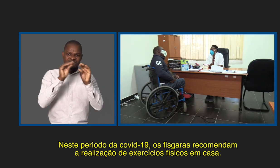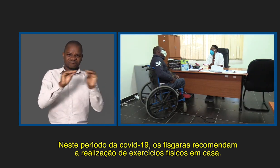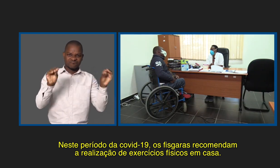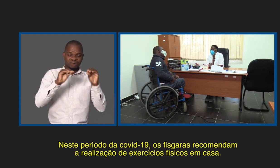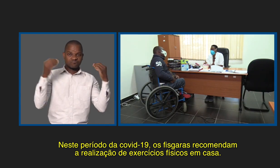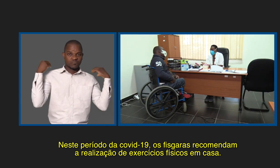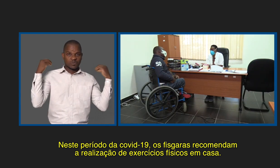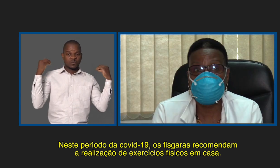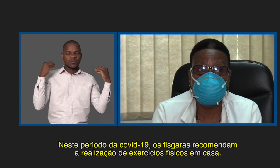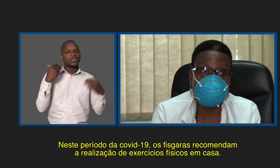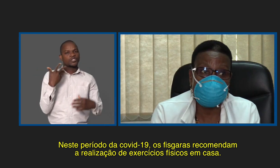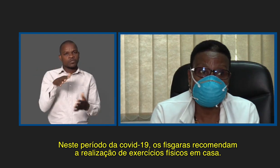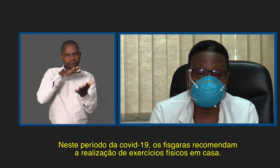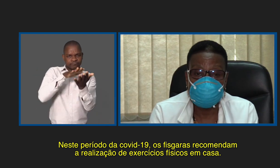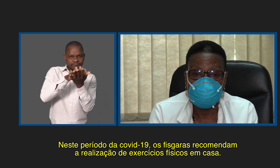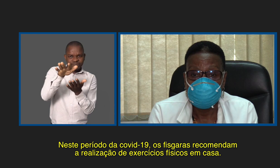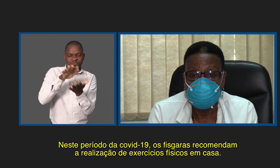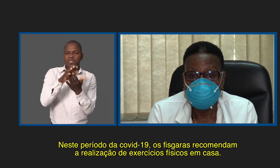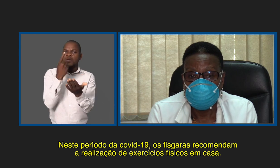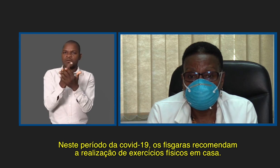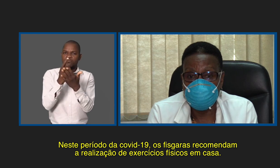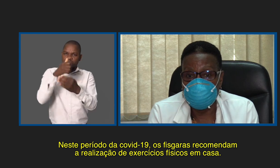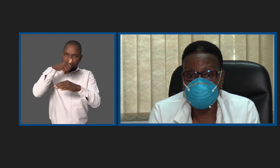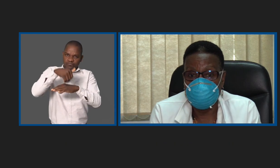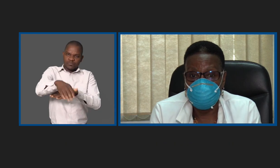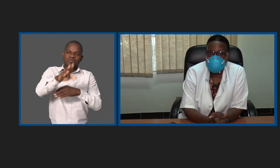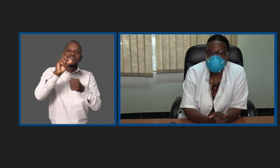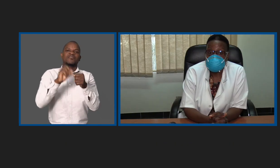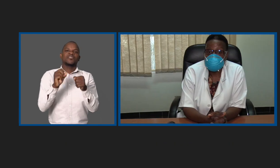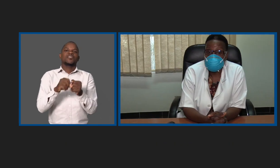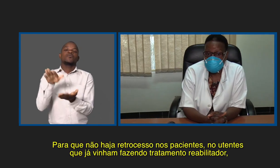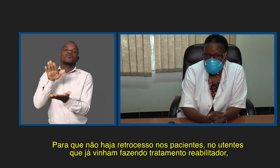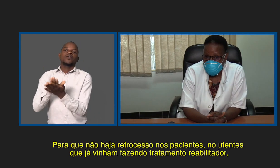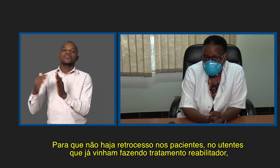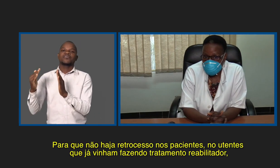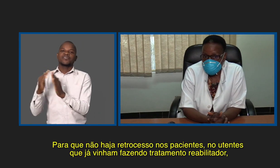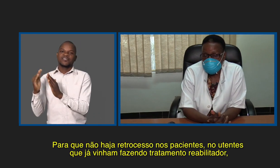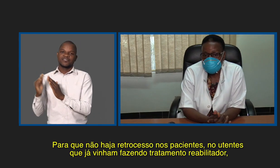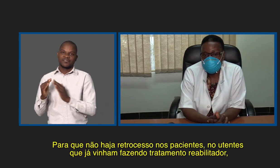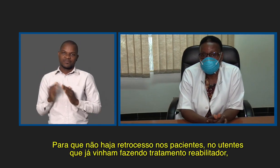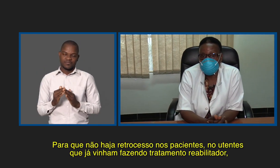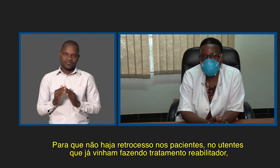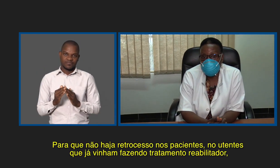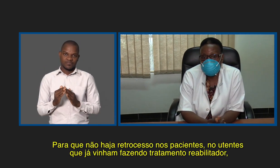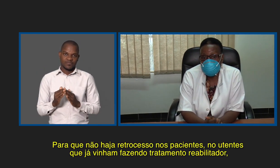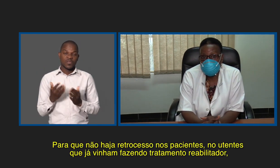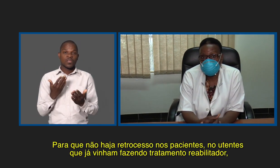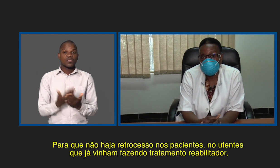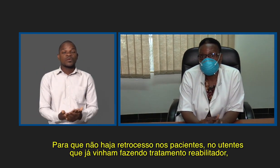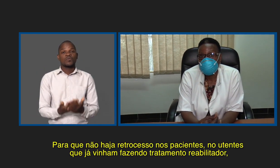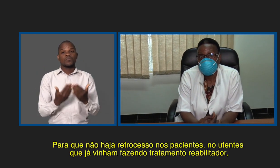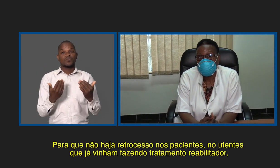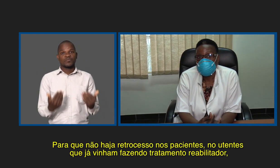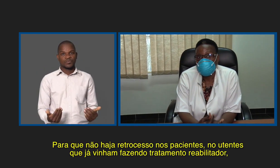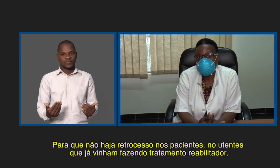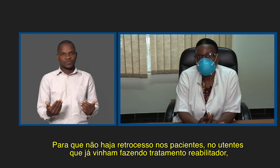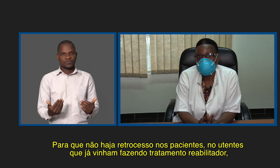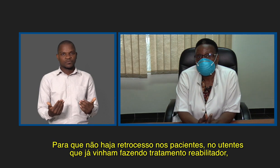a realização de exercícios físicos em casa. Para que realmente não haja não